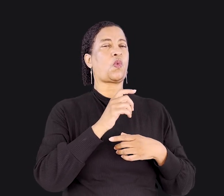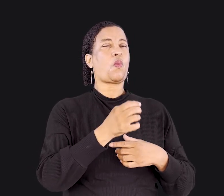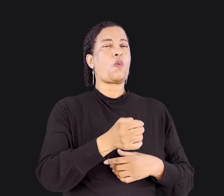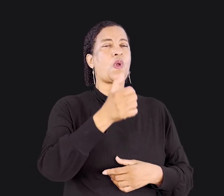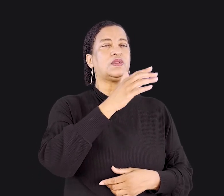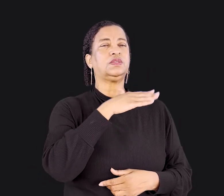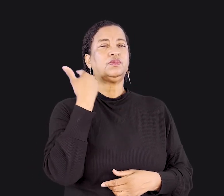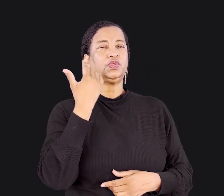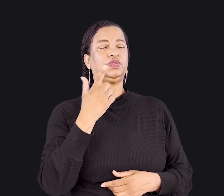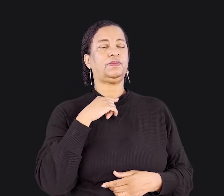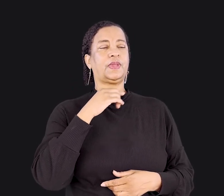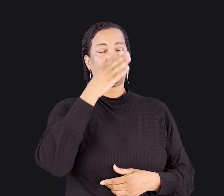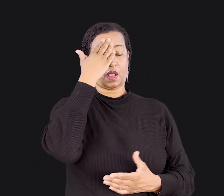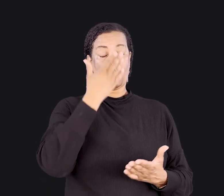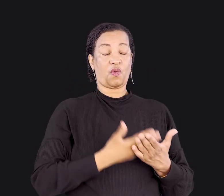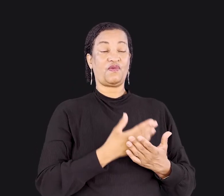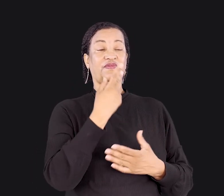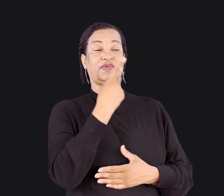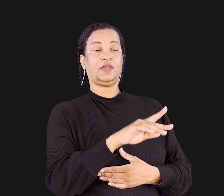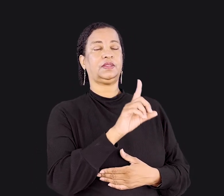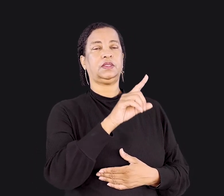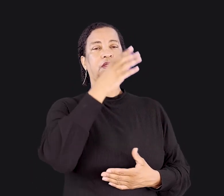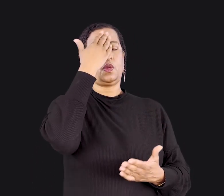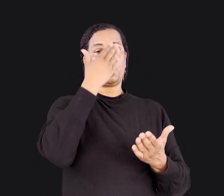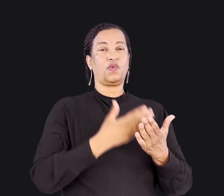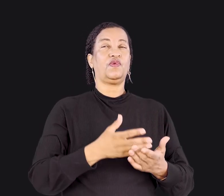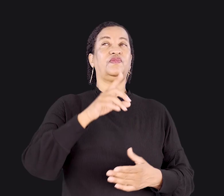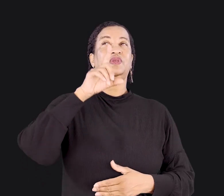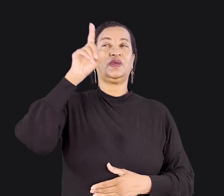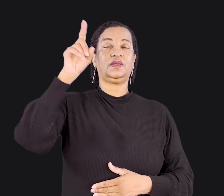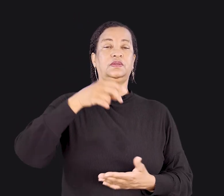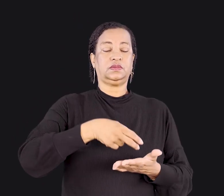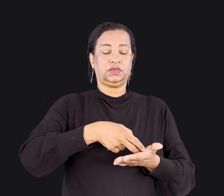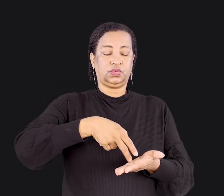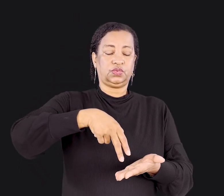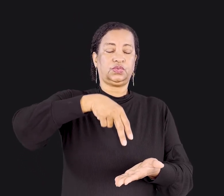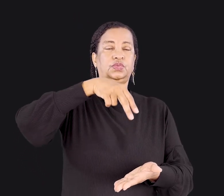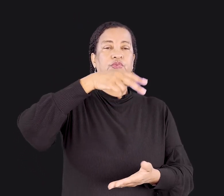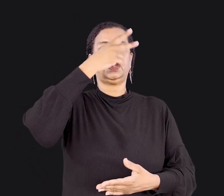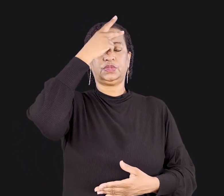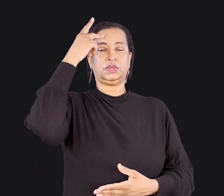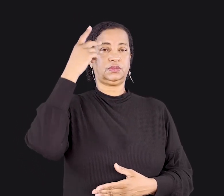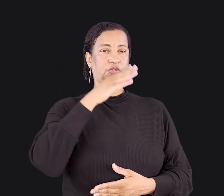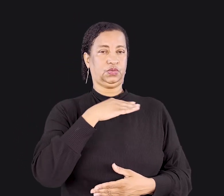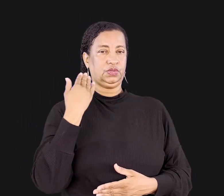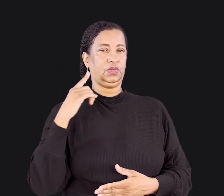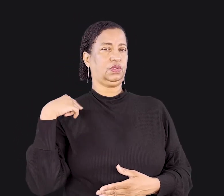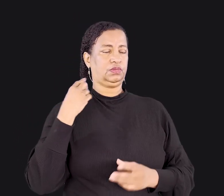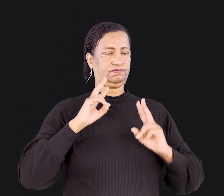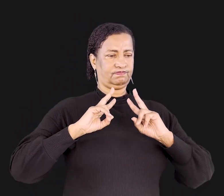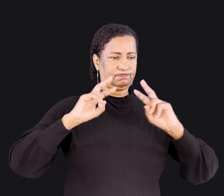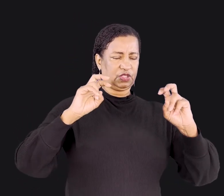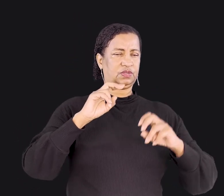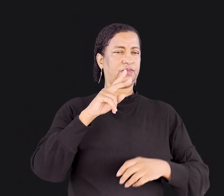que não confiasse nele mesmo, mas em Deus, que ressuscita os mortos. Podemos perceber que Paulo não era